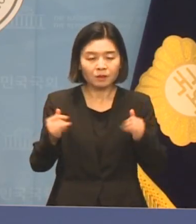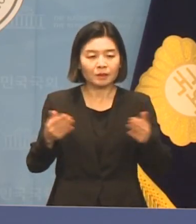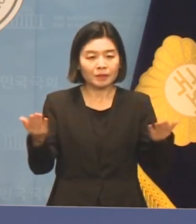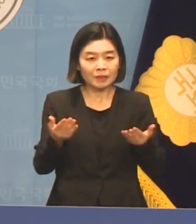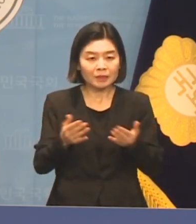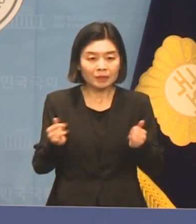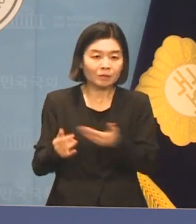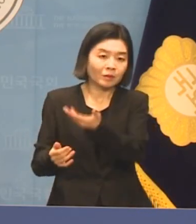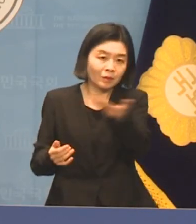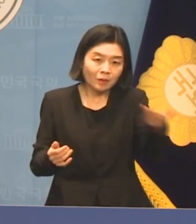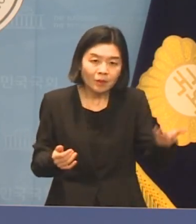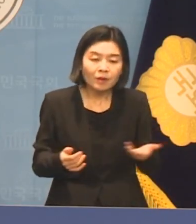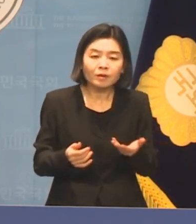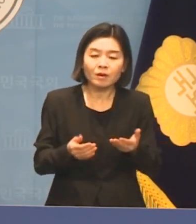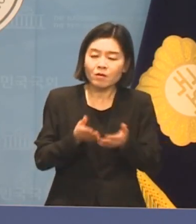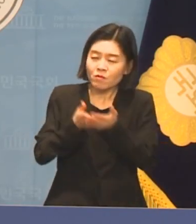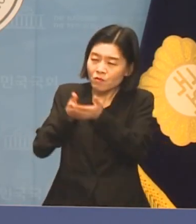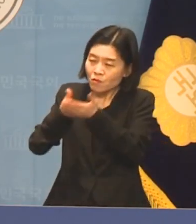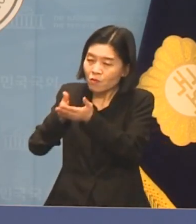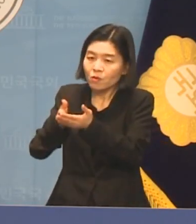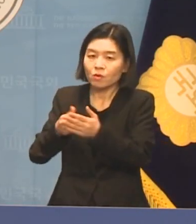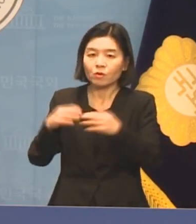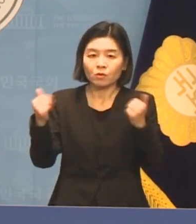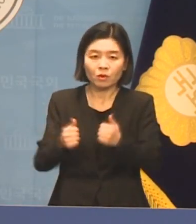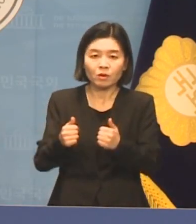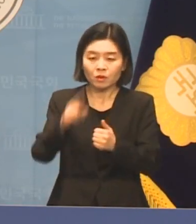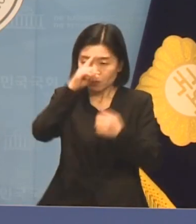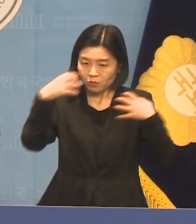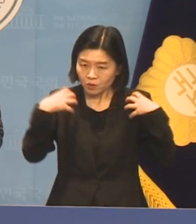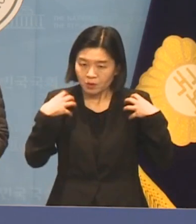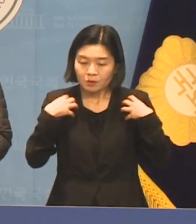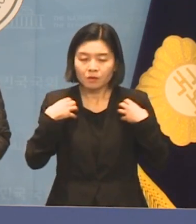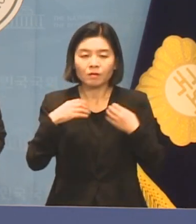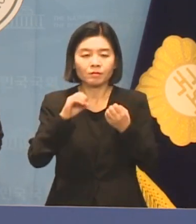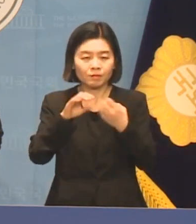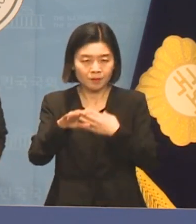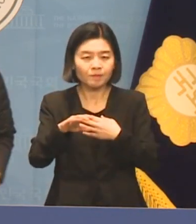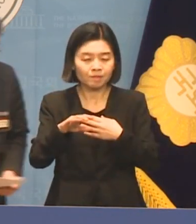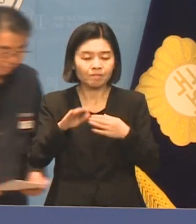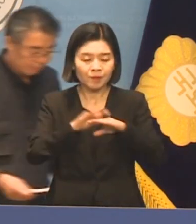목소리에 국회와 정부가 응답할 차례입니다.